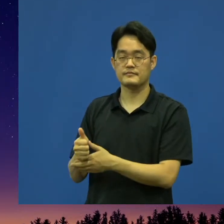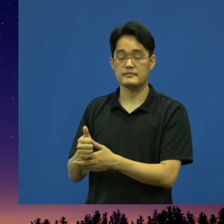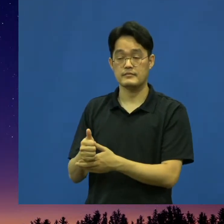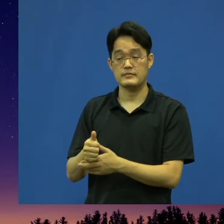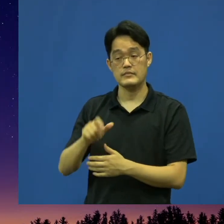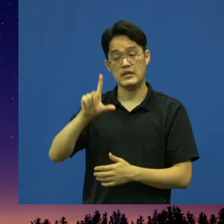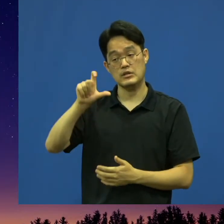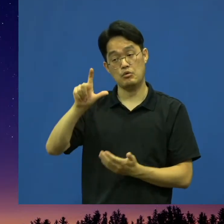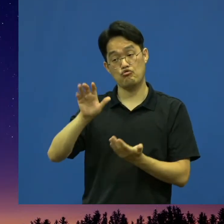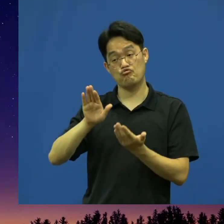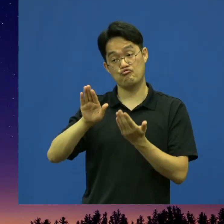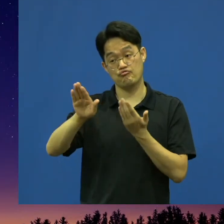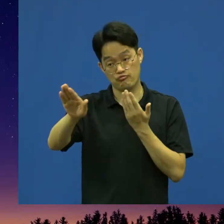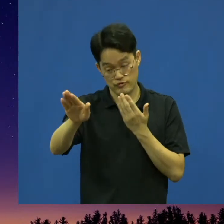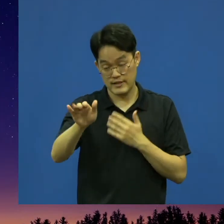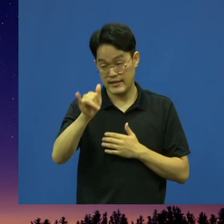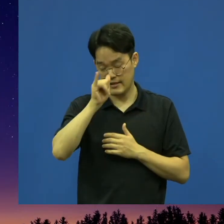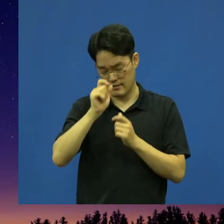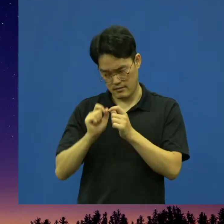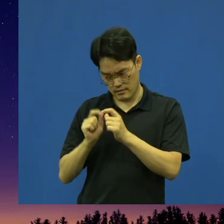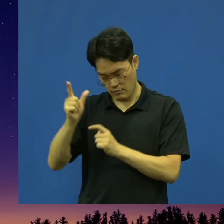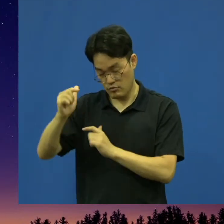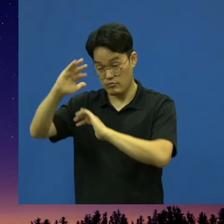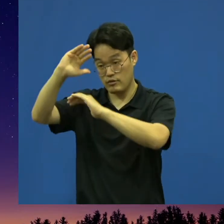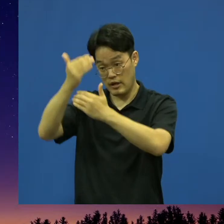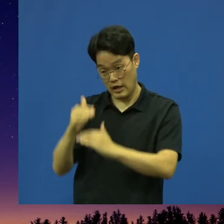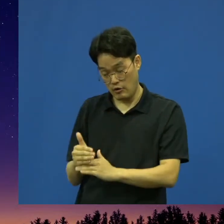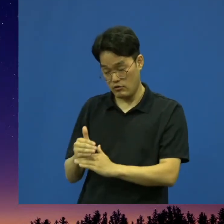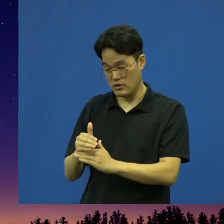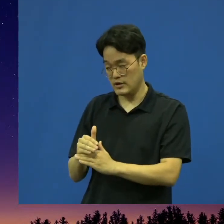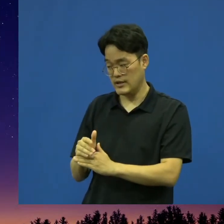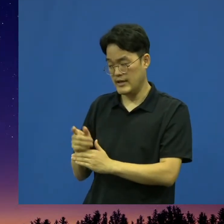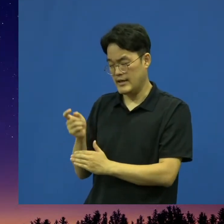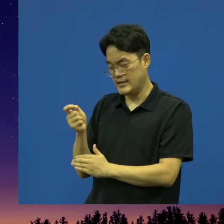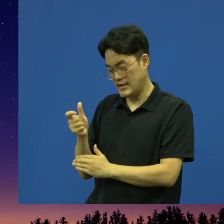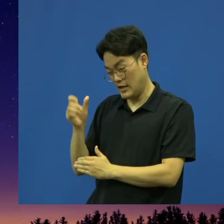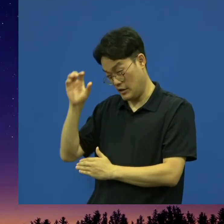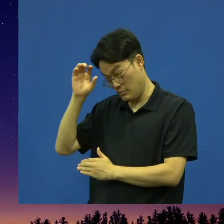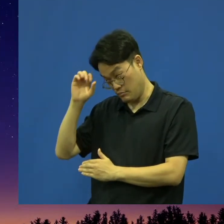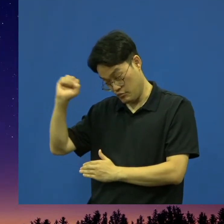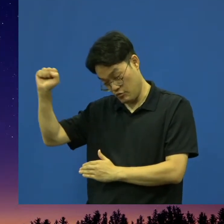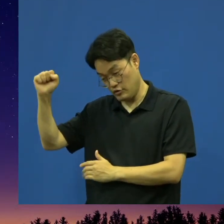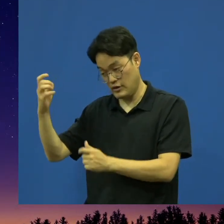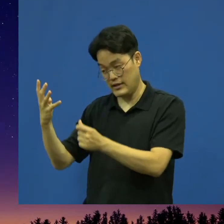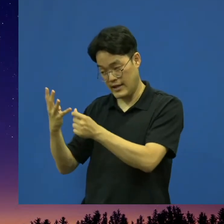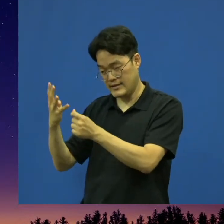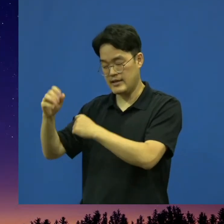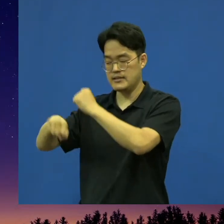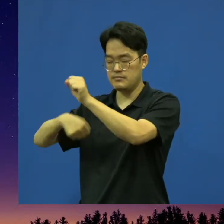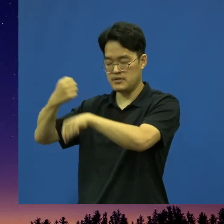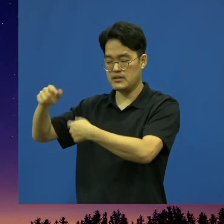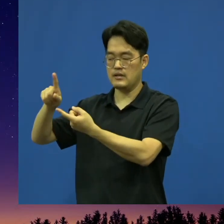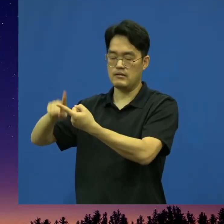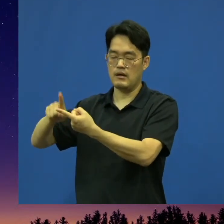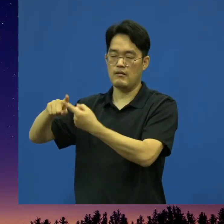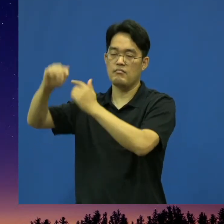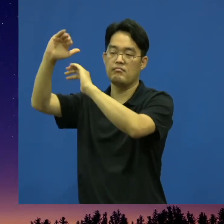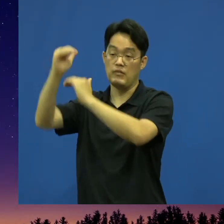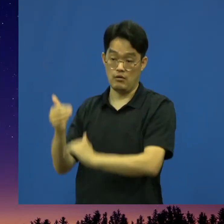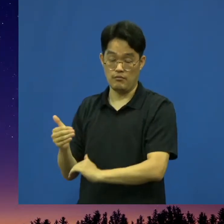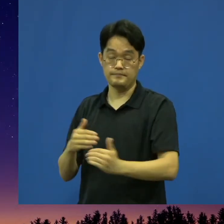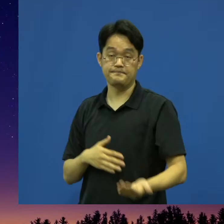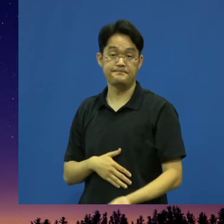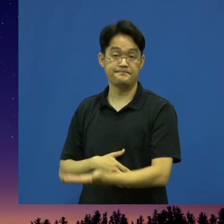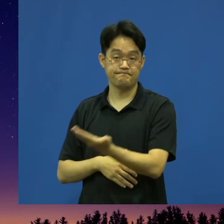15절 뒤에 나오는 대부분의 내용은 이 작은 뿔과 넷째 짐승에 대한 이야기예요. 여러분 한번